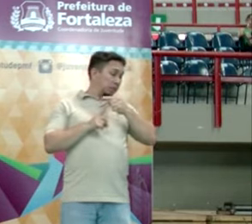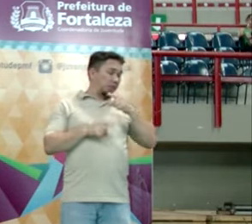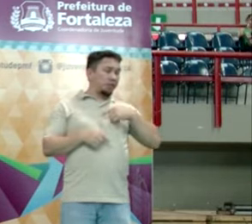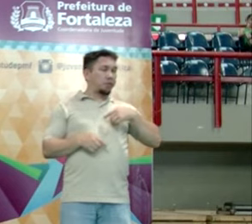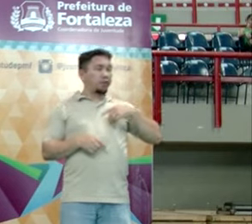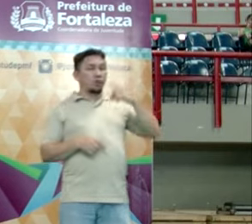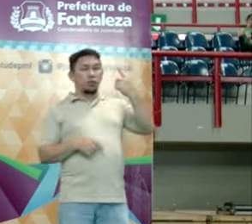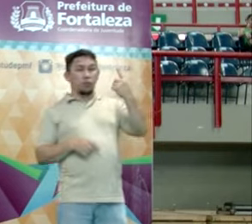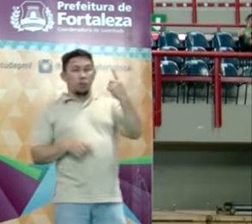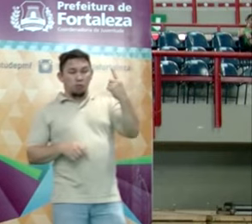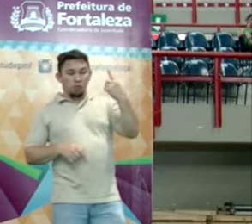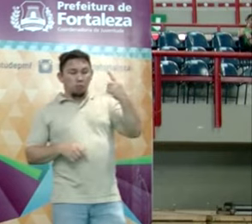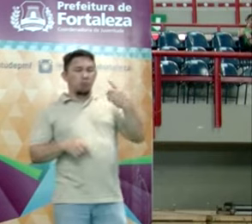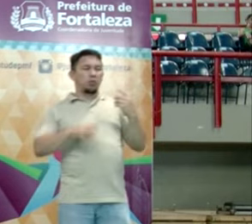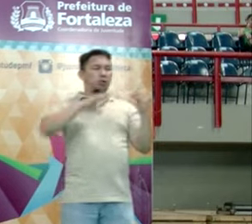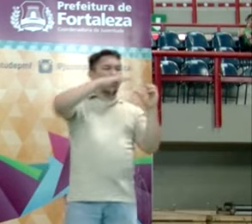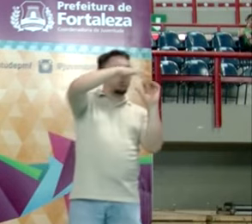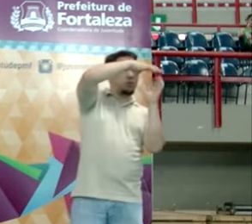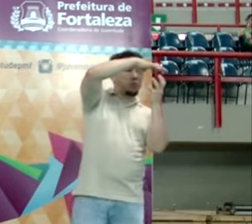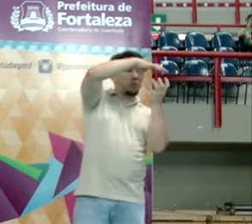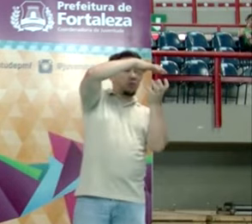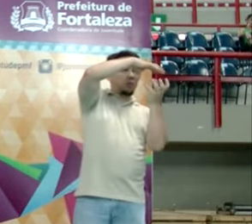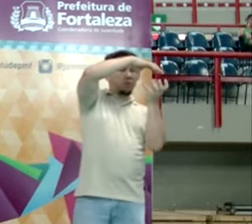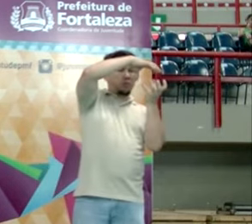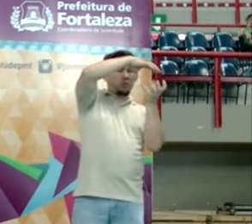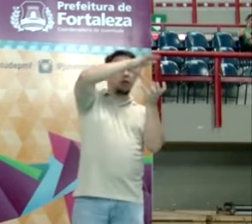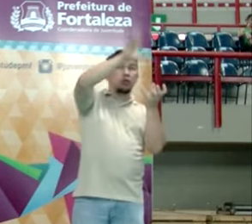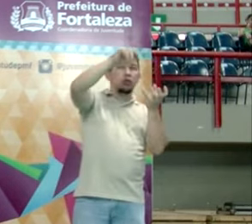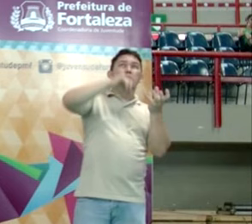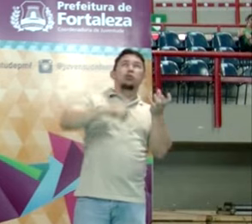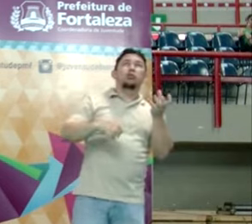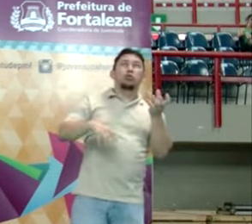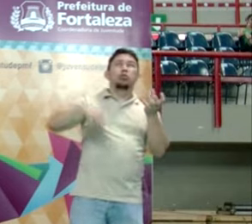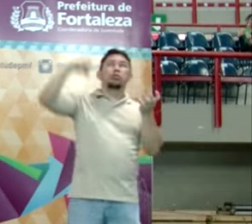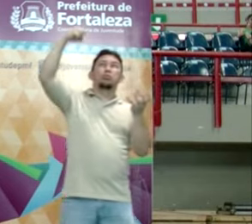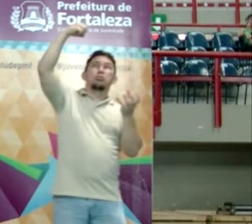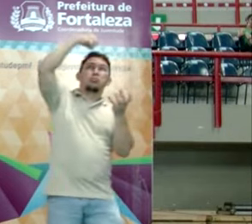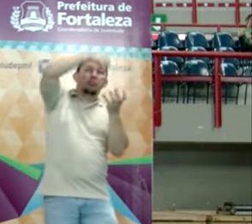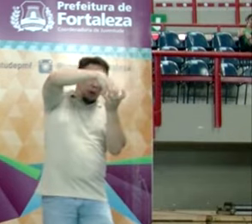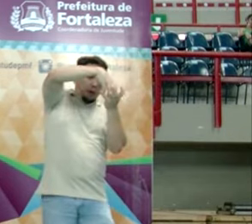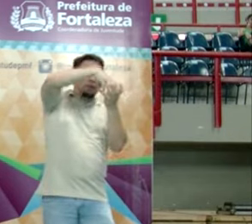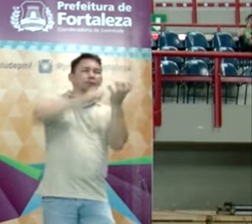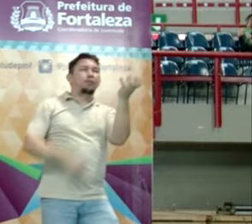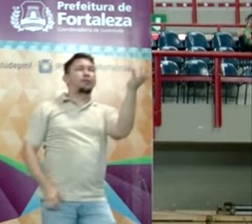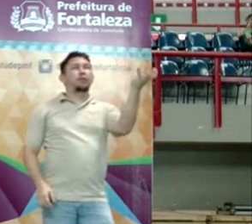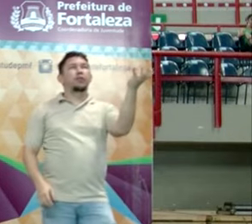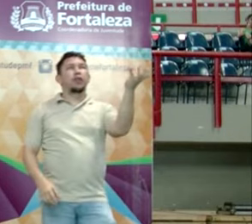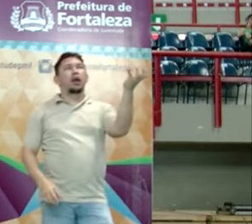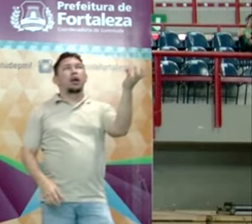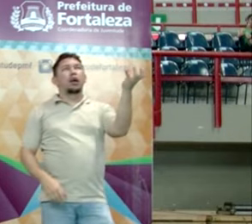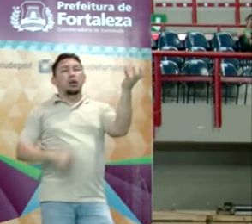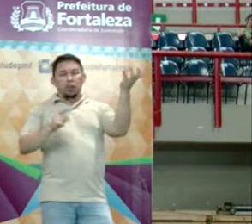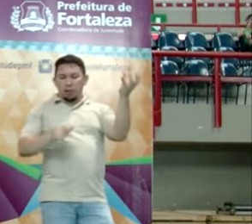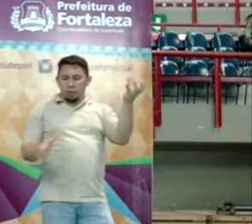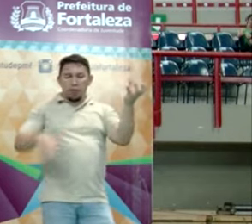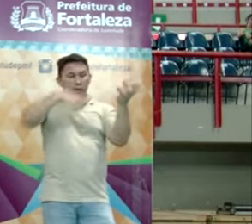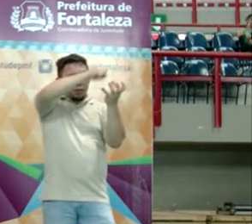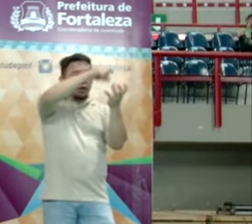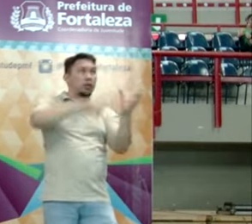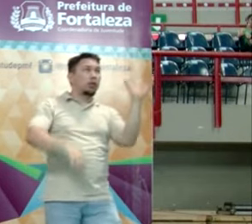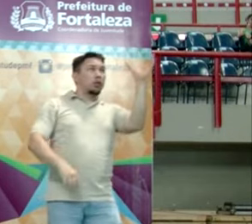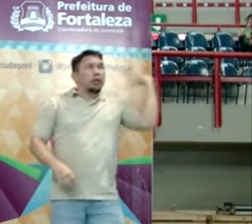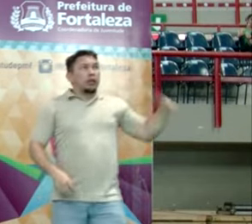deixar ligada uma lâmpadazinha dessa e vai tirar depois, como ela está extremamente aquecida. O pessoal coloca